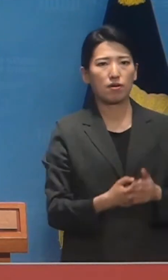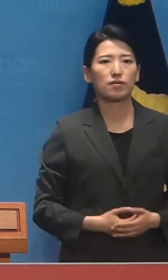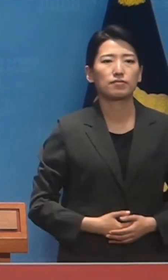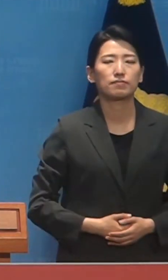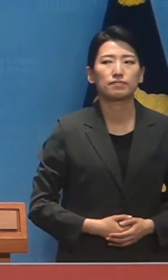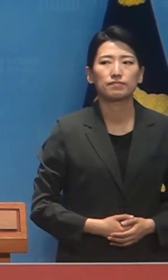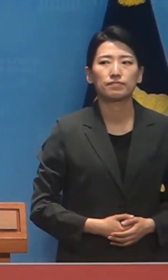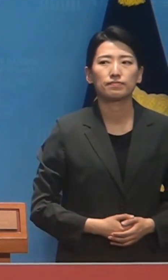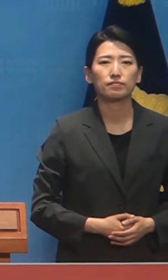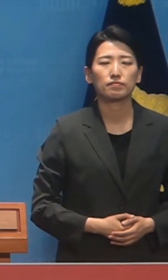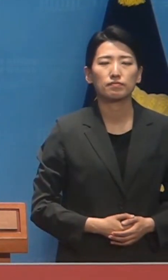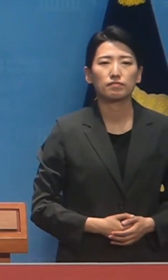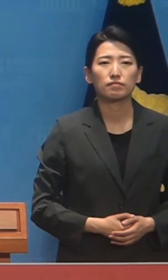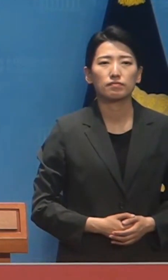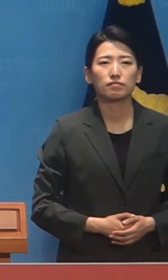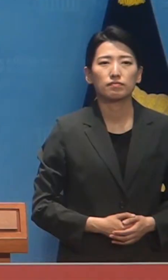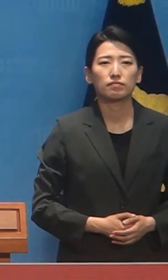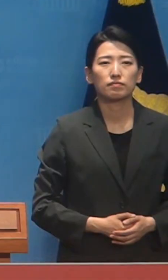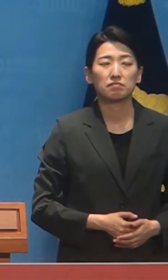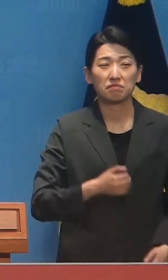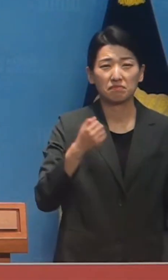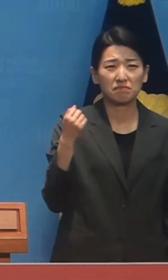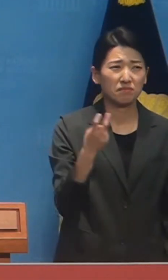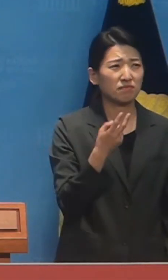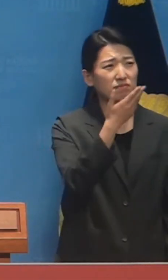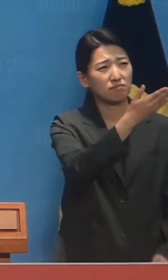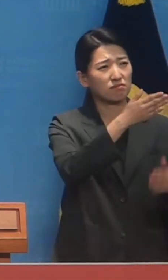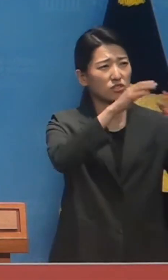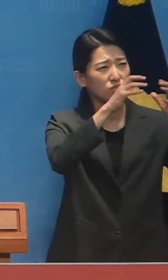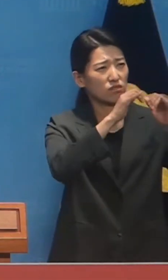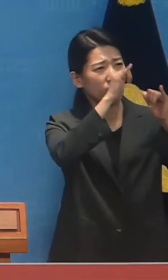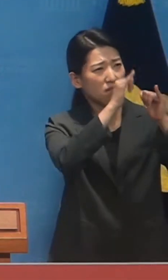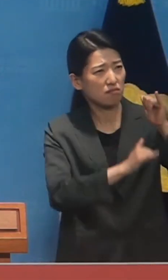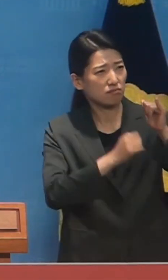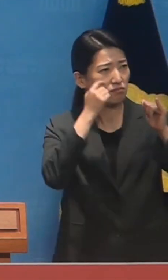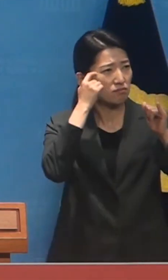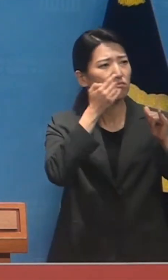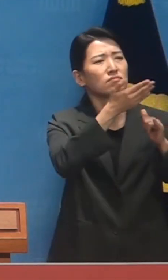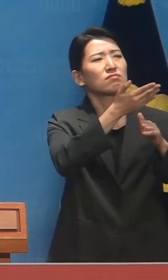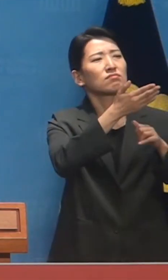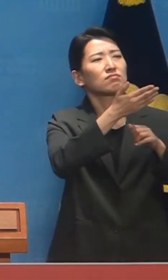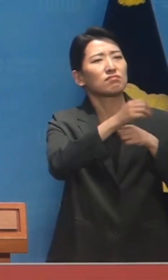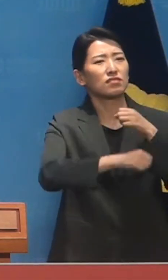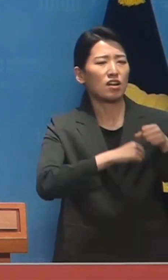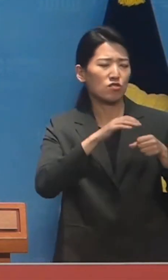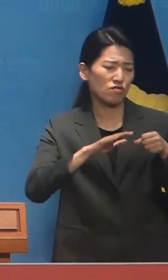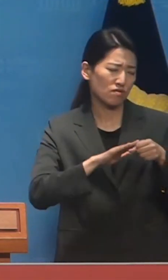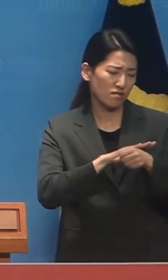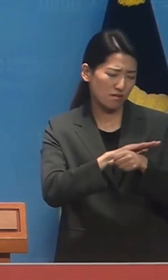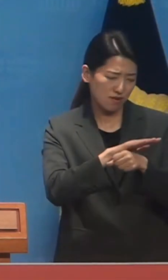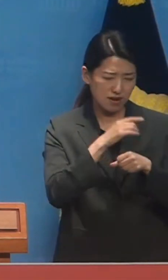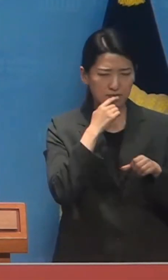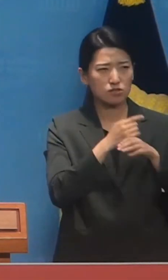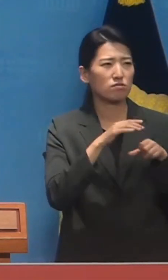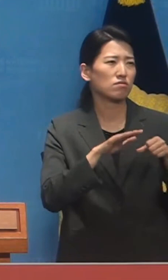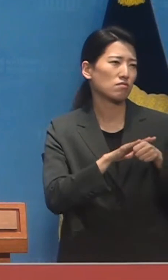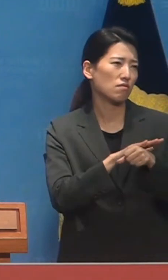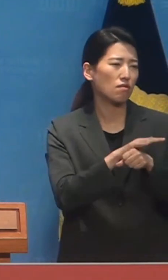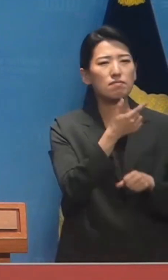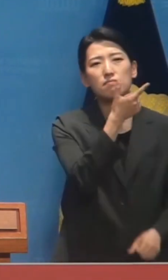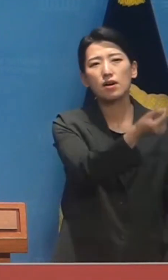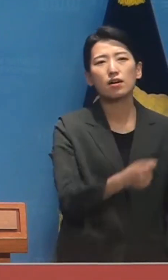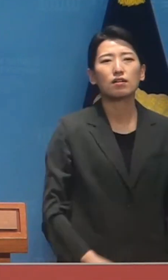있습니다. 마지막으로 그의 역사관은 자유민주주의를 사랑하는 정신이요 뿐만이 아니라